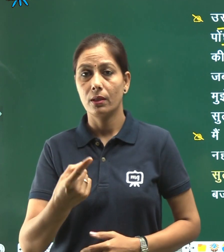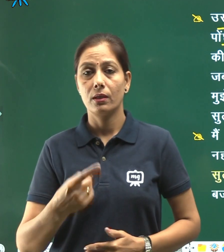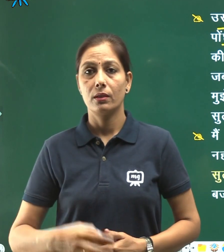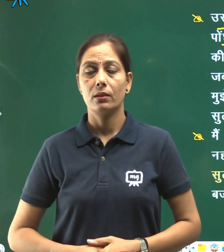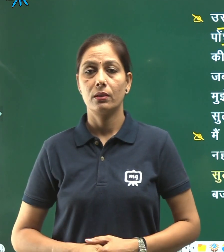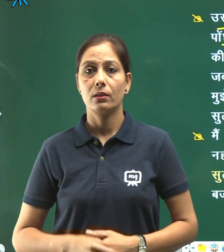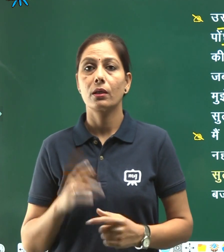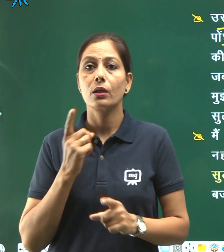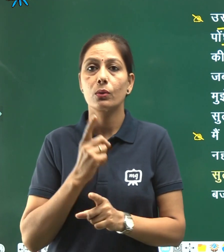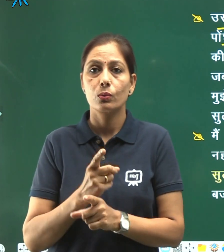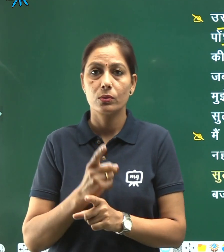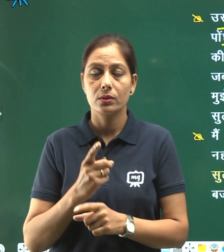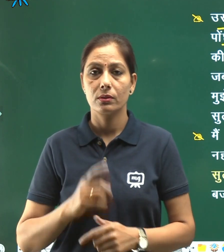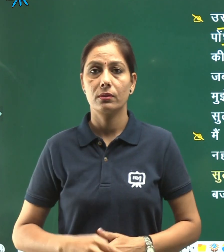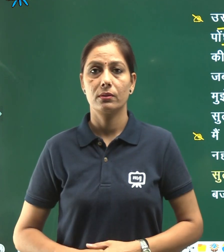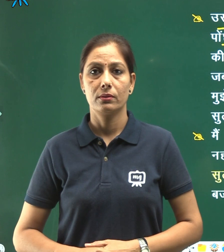कि गुरुजी की